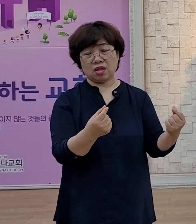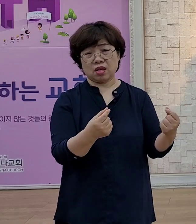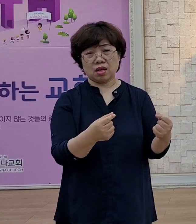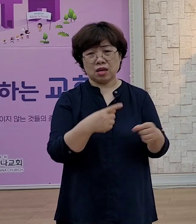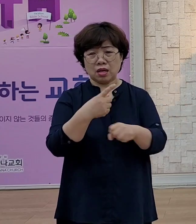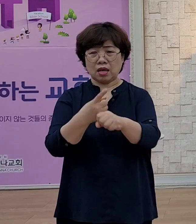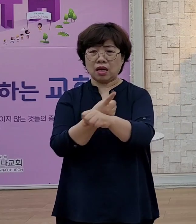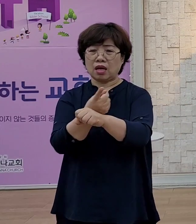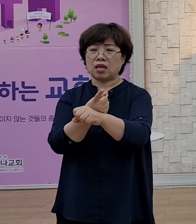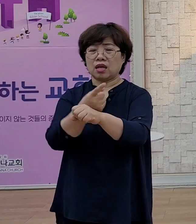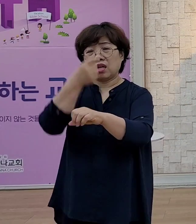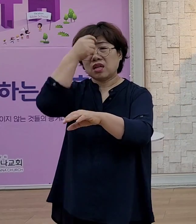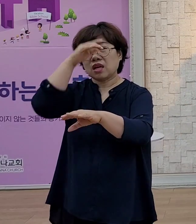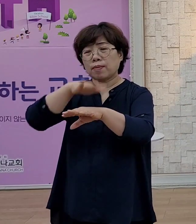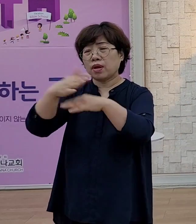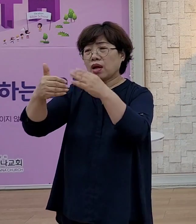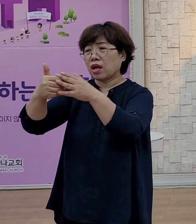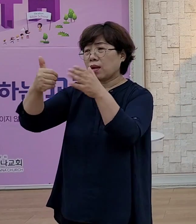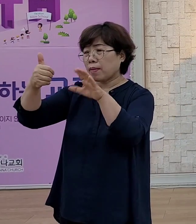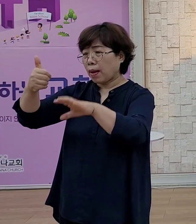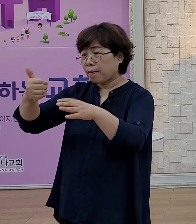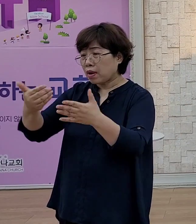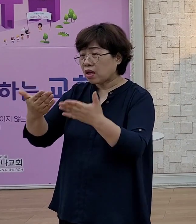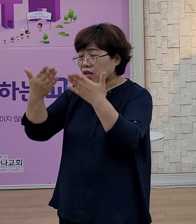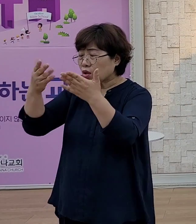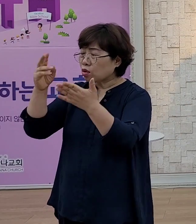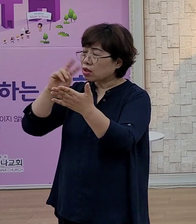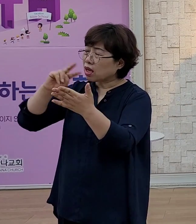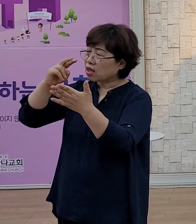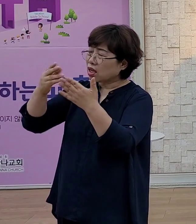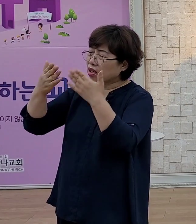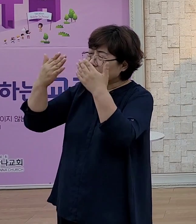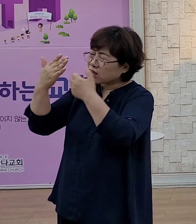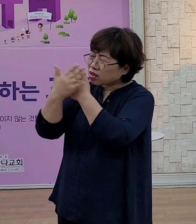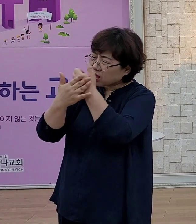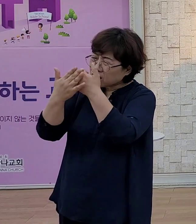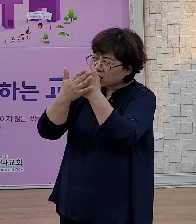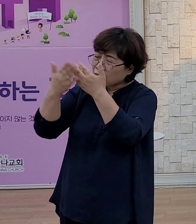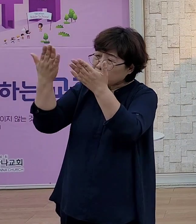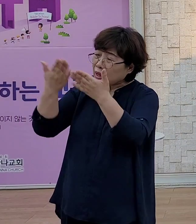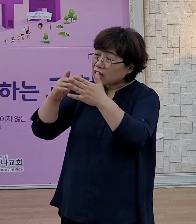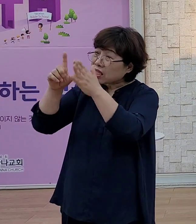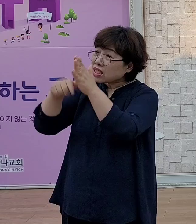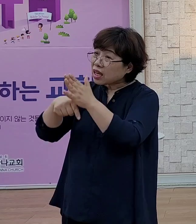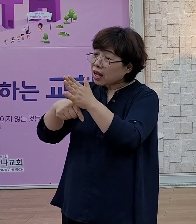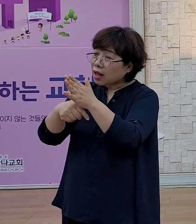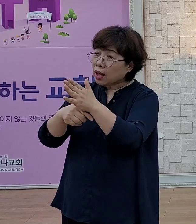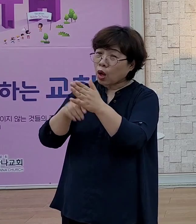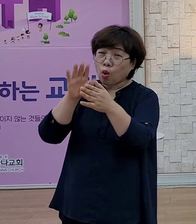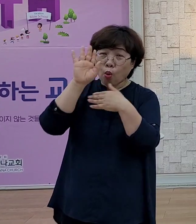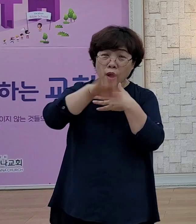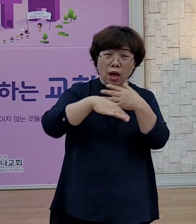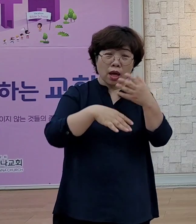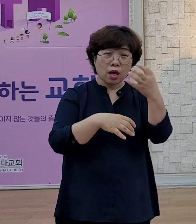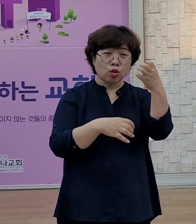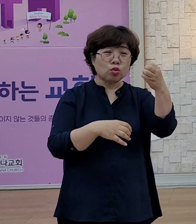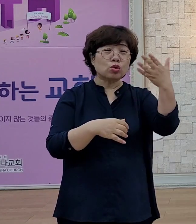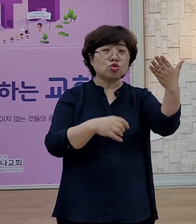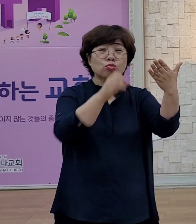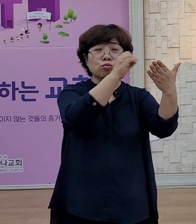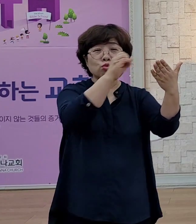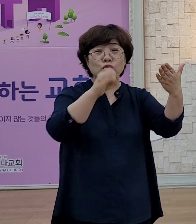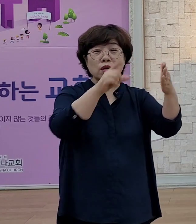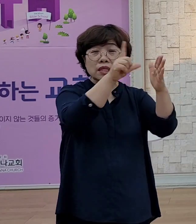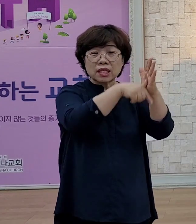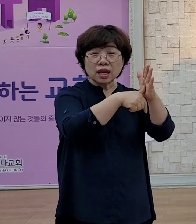하나님 앞에 우리가 예배하고 그분을 찬양하고 은혜를 받는 시간이라면 나머지 99.9%의 우리 인생의